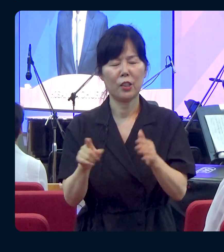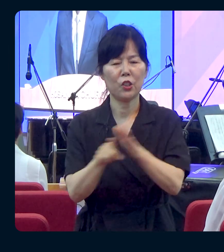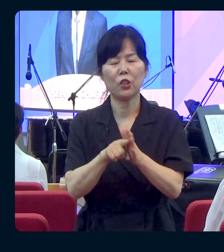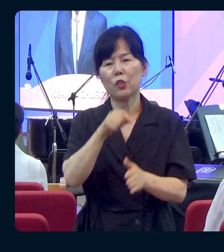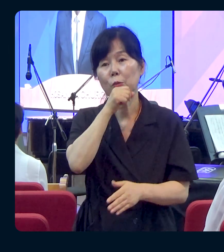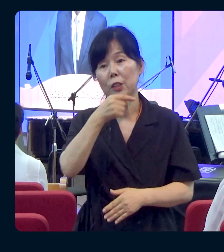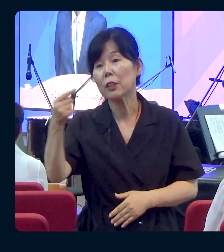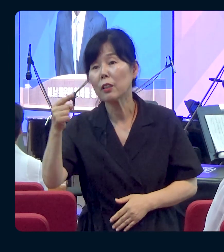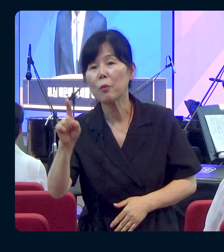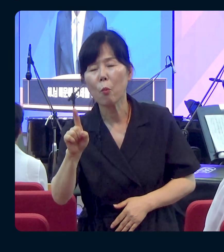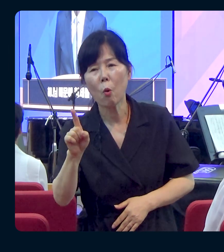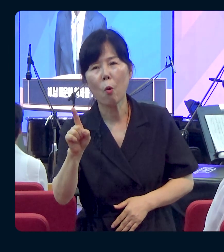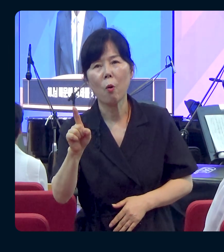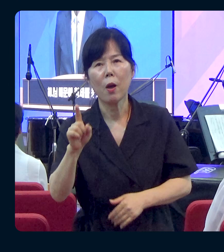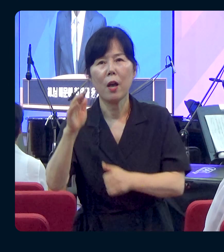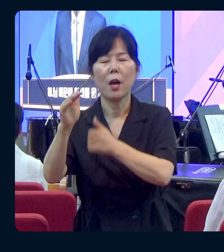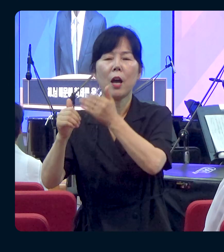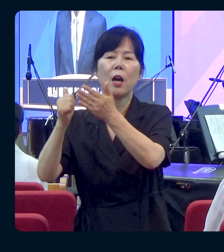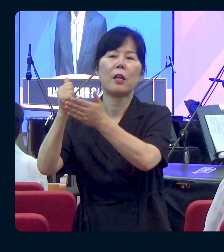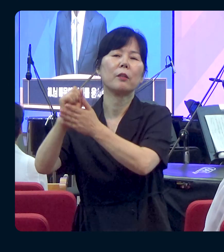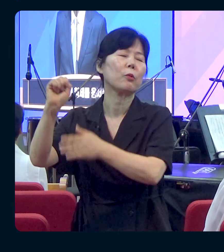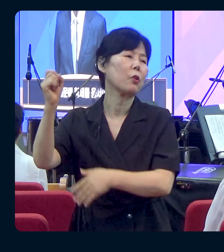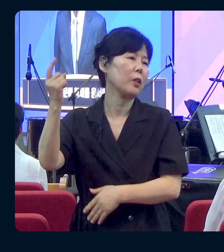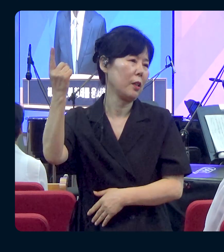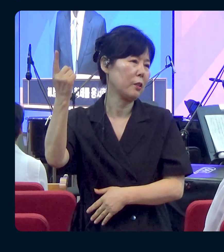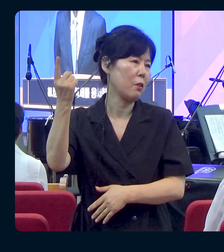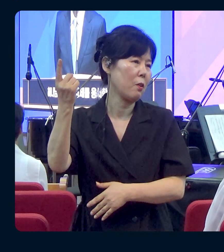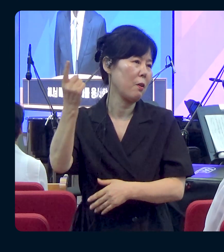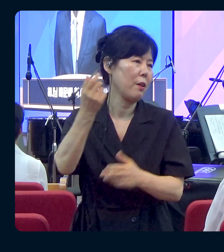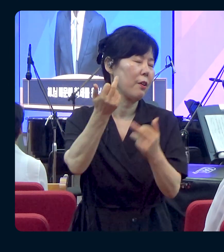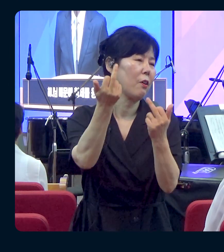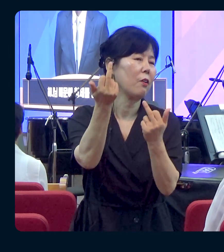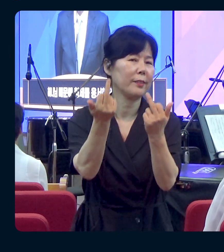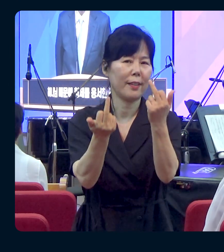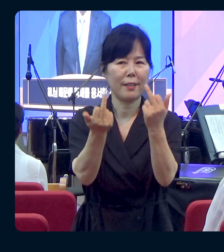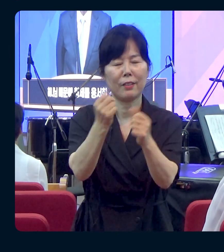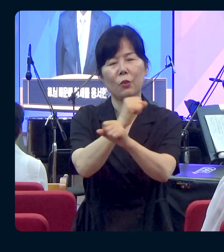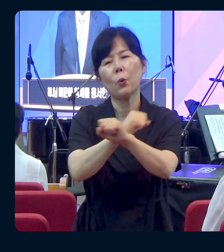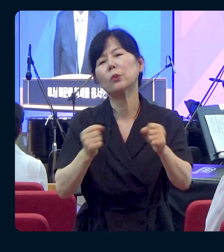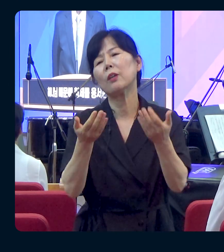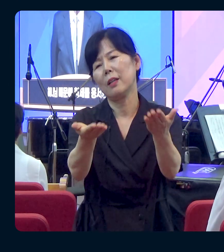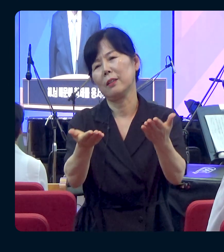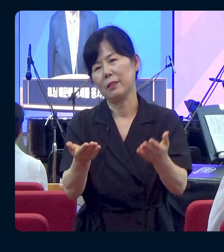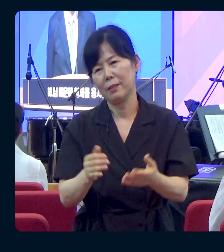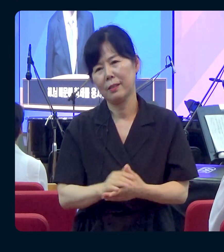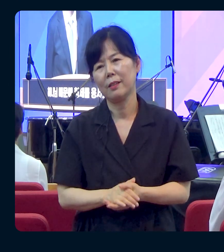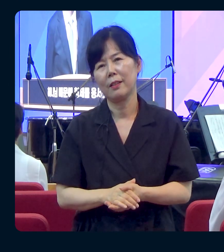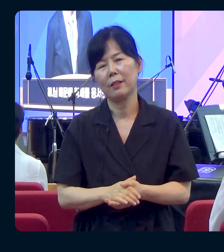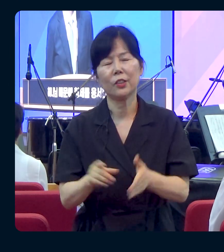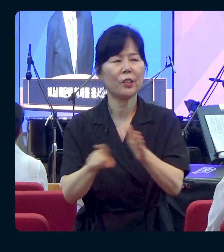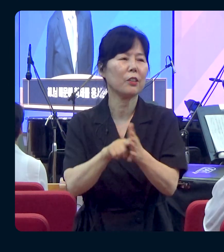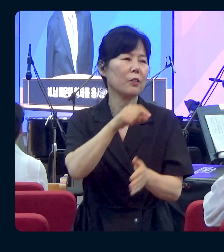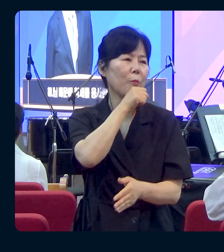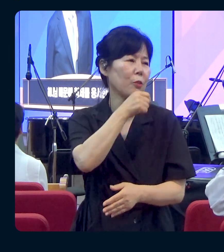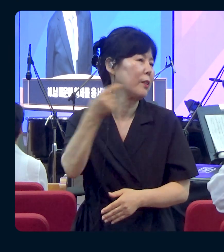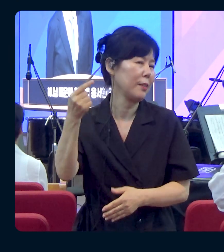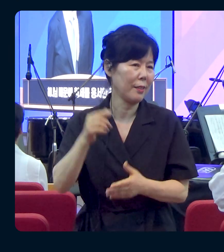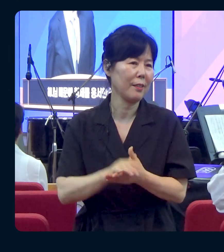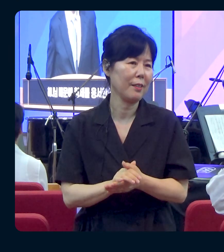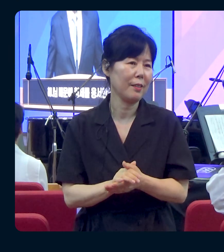말씀이 가장 높은 것이라고 말하고 있는 바로 그것은 무엇인가? 그건 바로 하나님 때문에 형제를 용서한